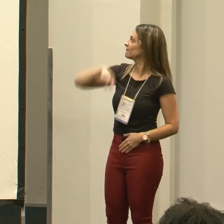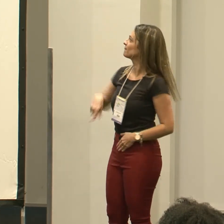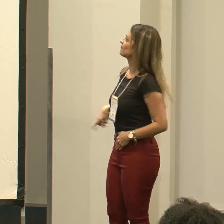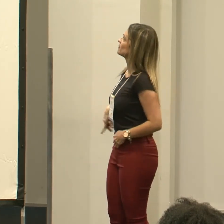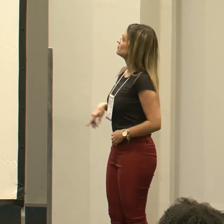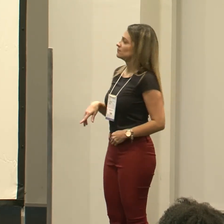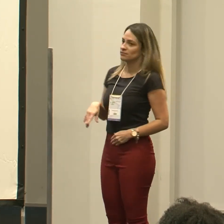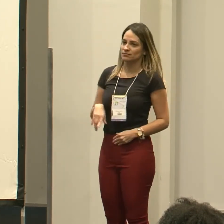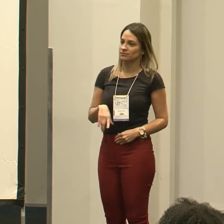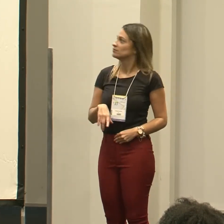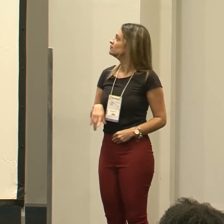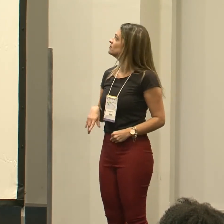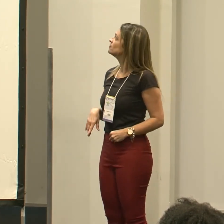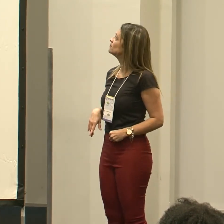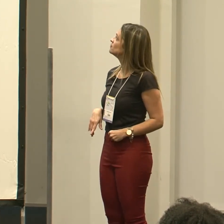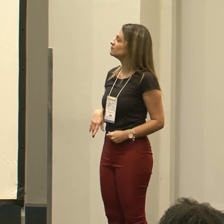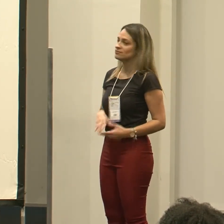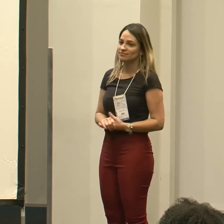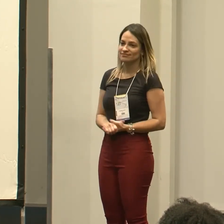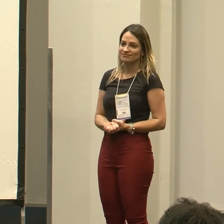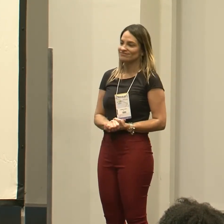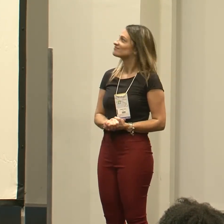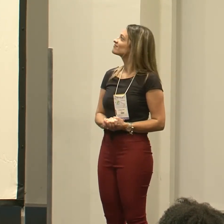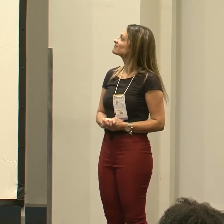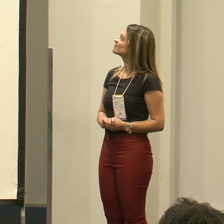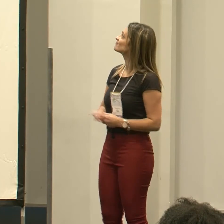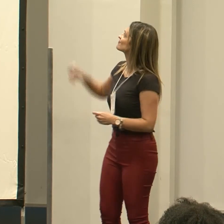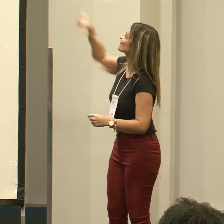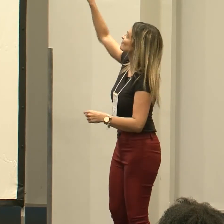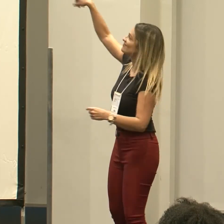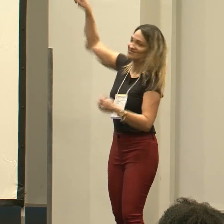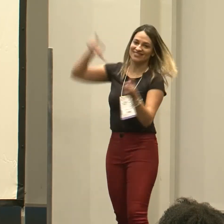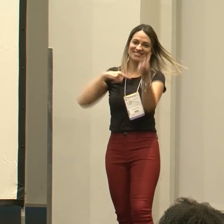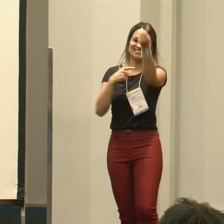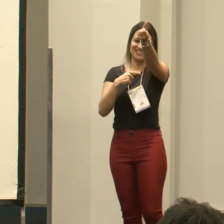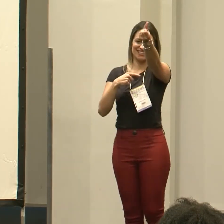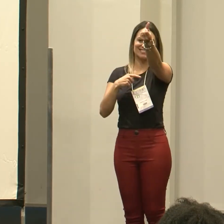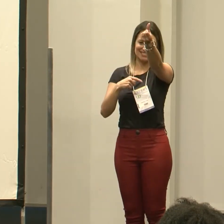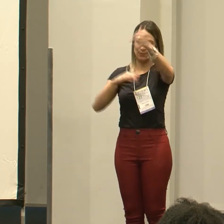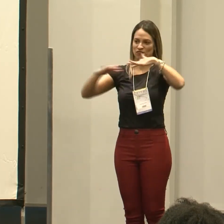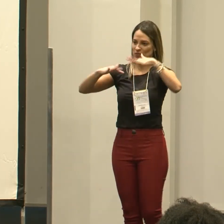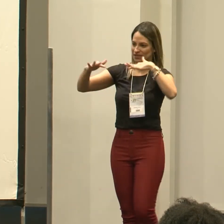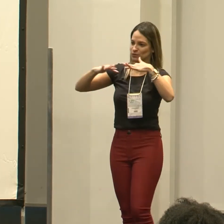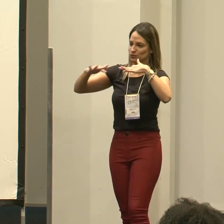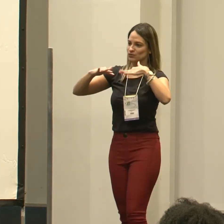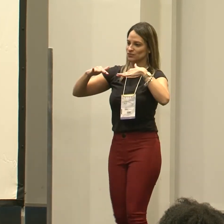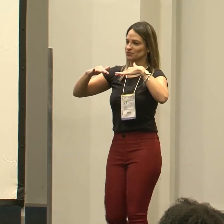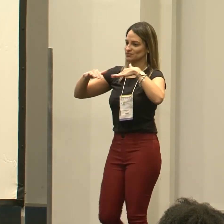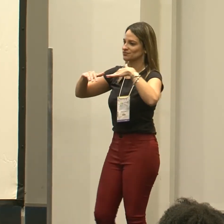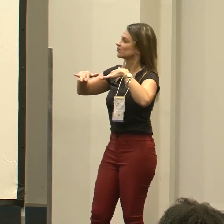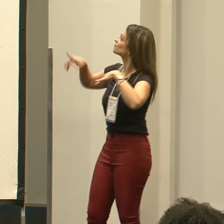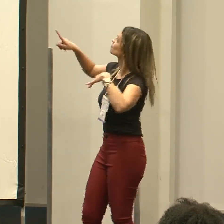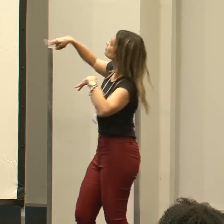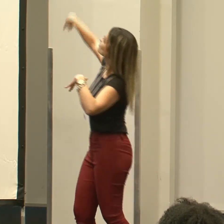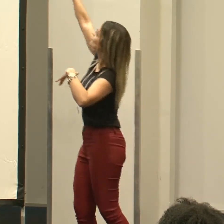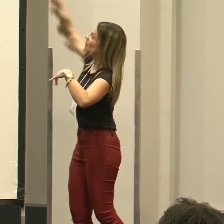rosto. Pode passar, por favor. 6